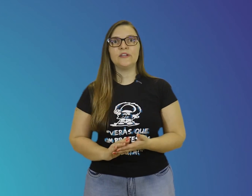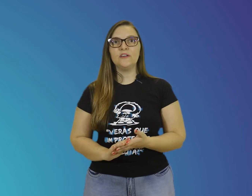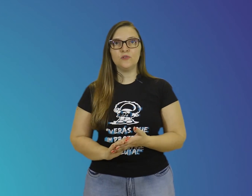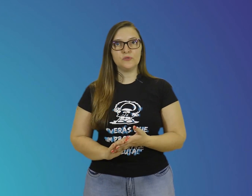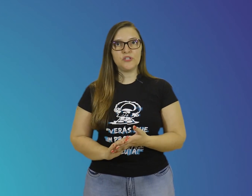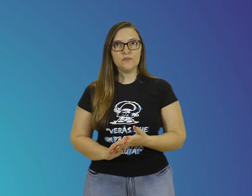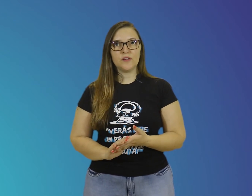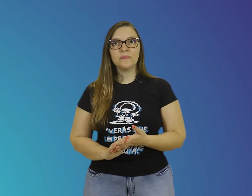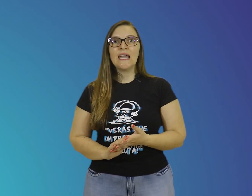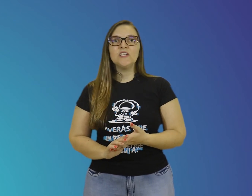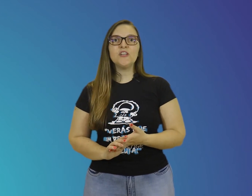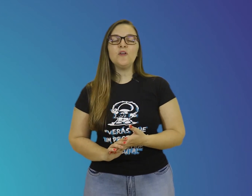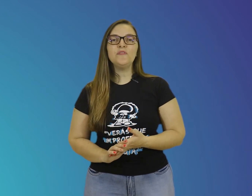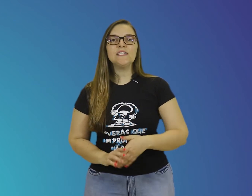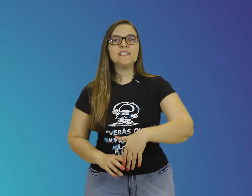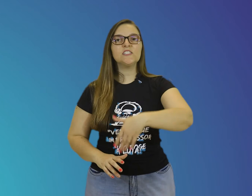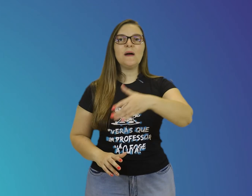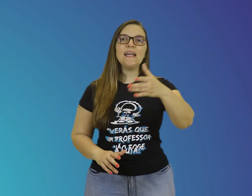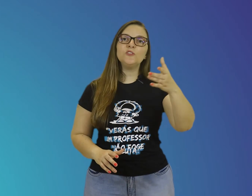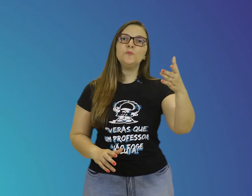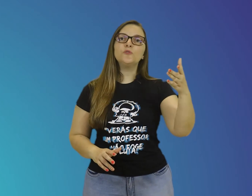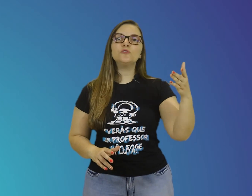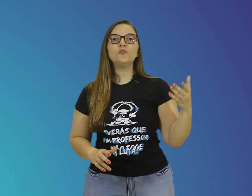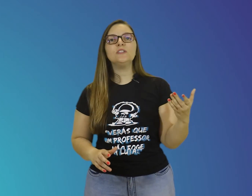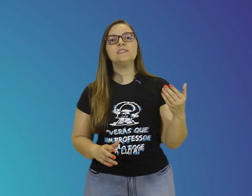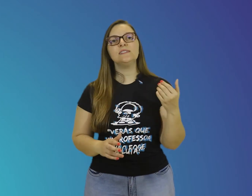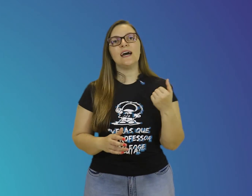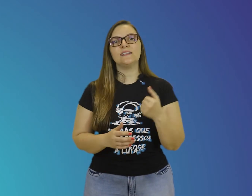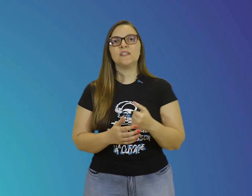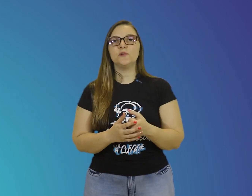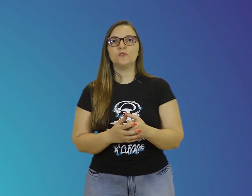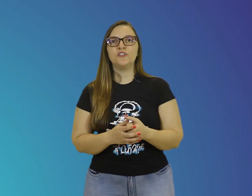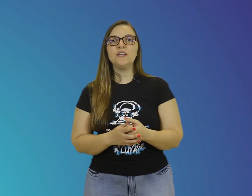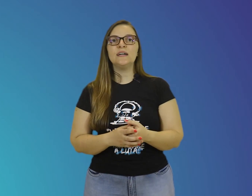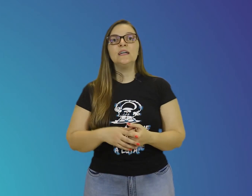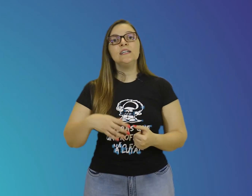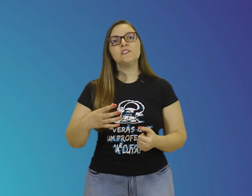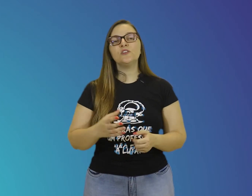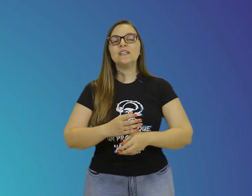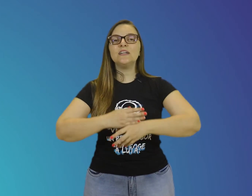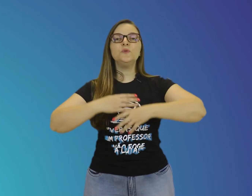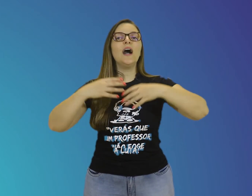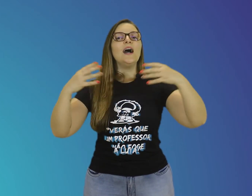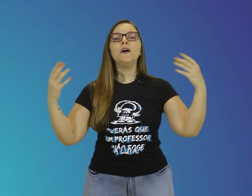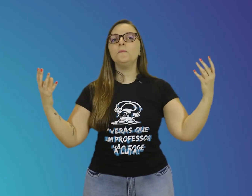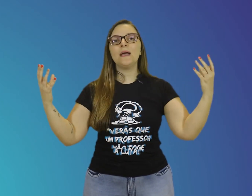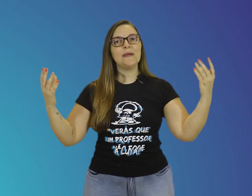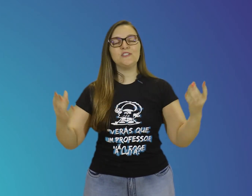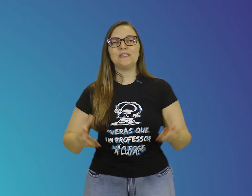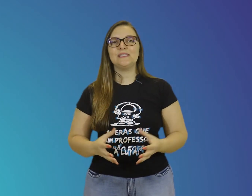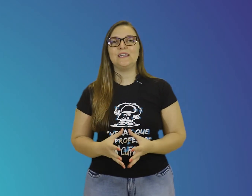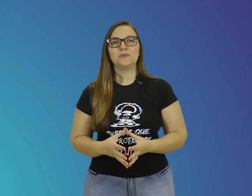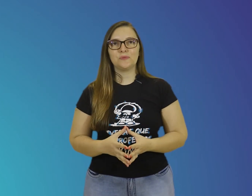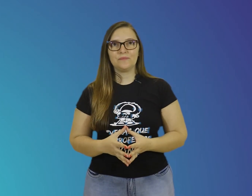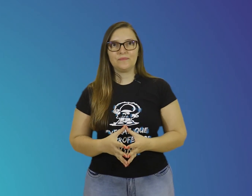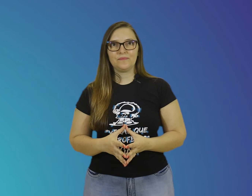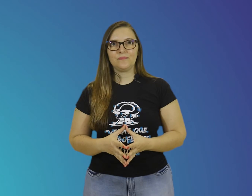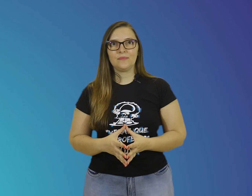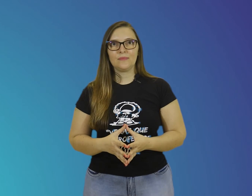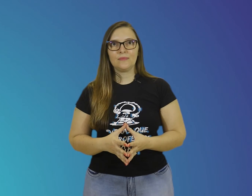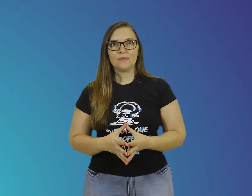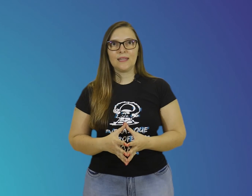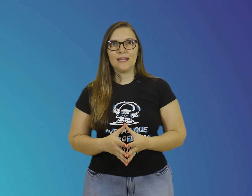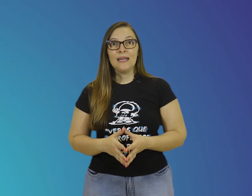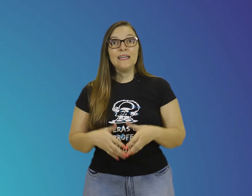núcleo da teoria evolutiva, já havia se espalhado por todas as áreas da biologia e se tornado amplamente aceito.